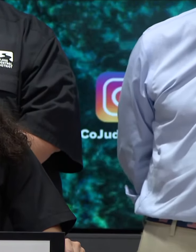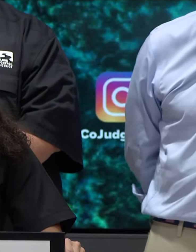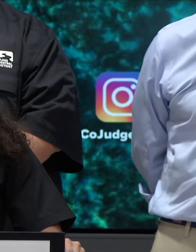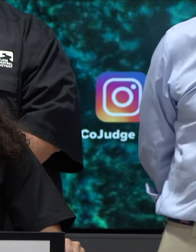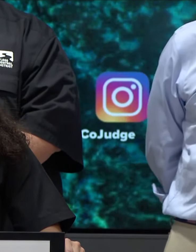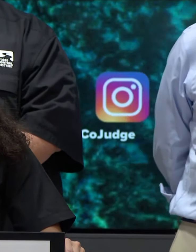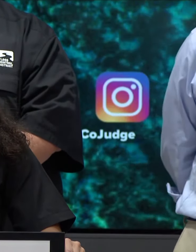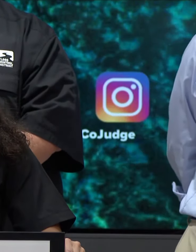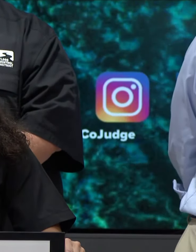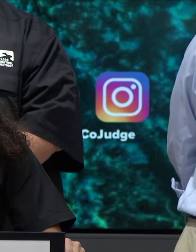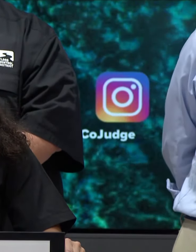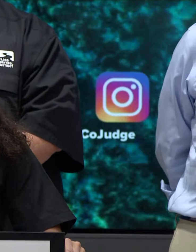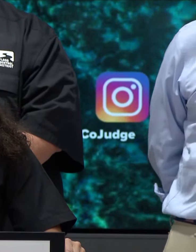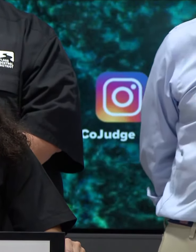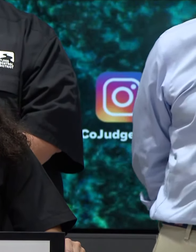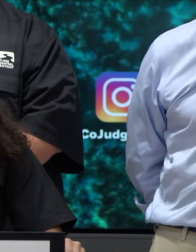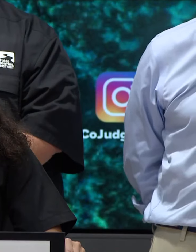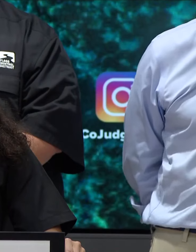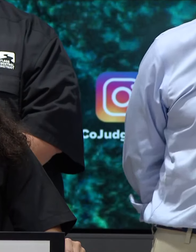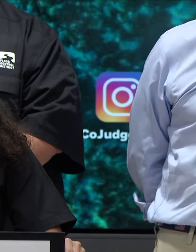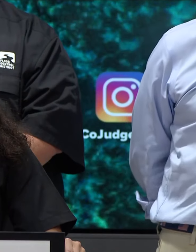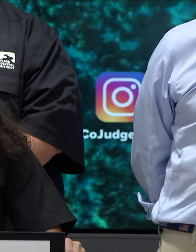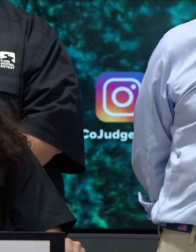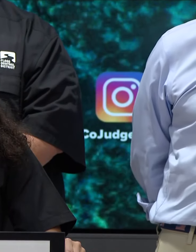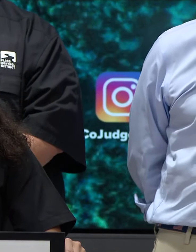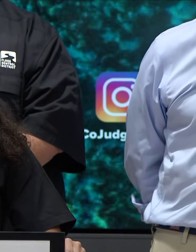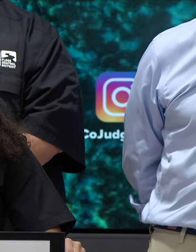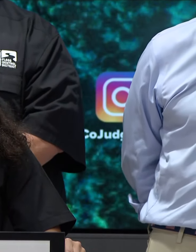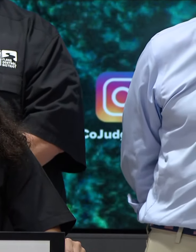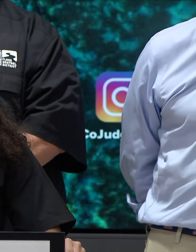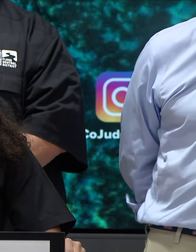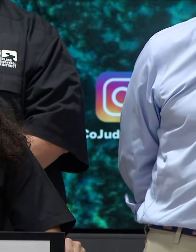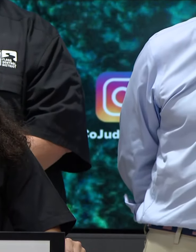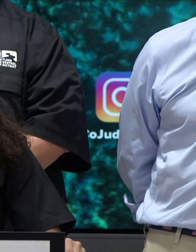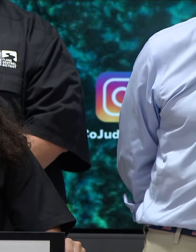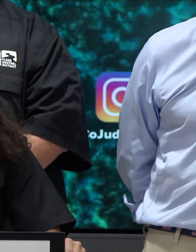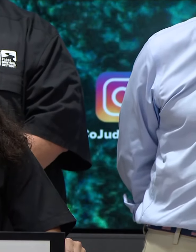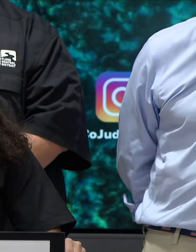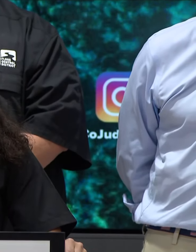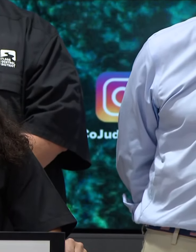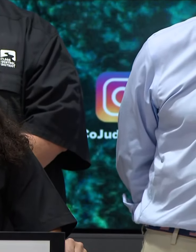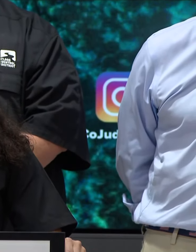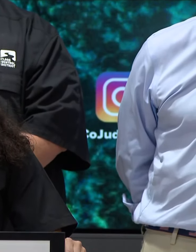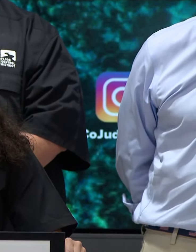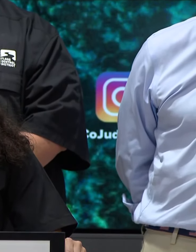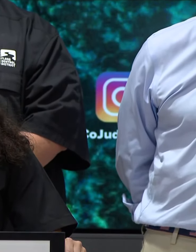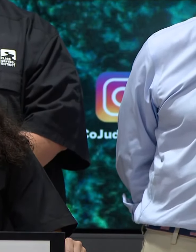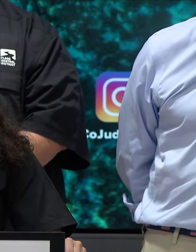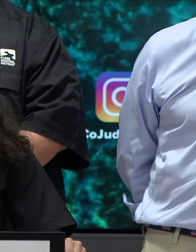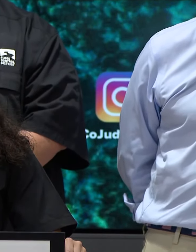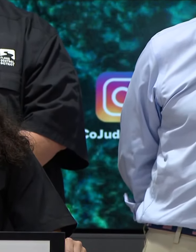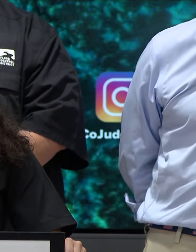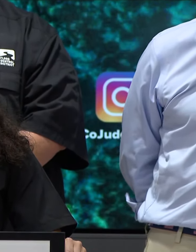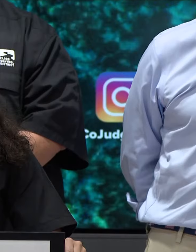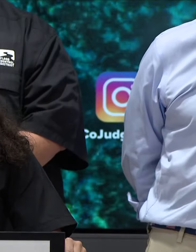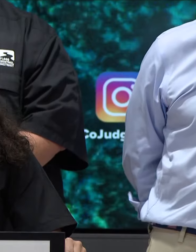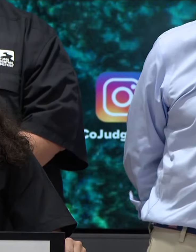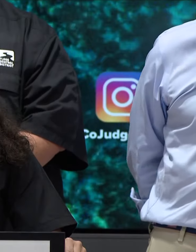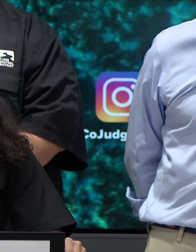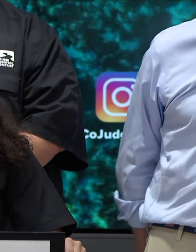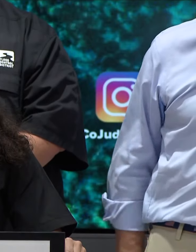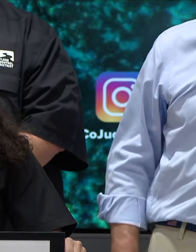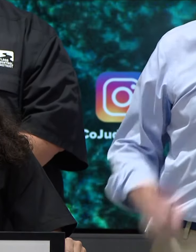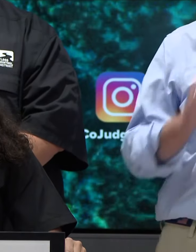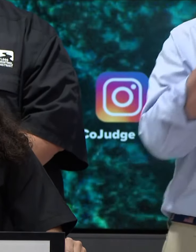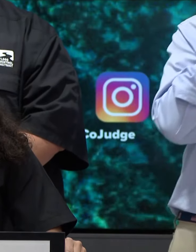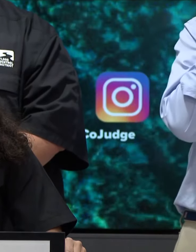tengo. Sé que la pregunta principal es la electricidad, entonces hemos invitado a representantes de CenterPoint para que respondan a preguntas de la prensa